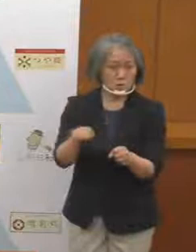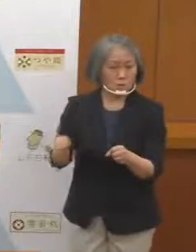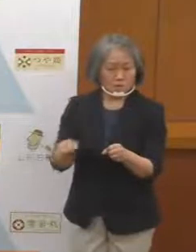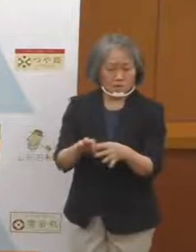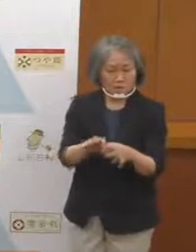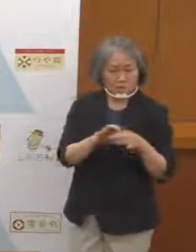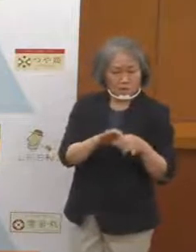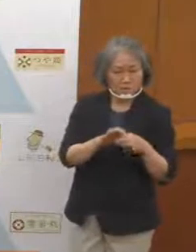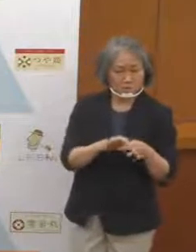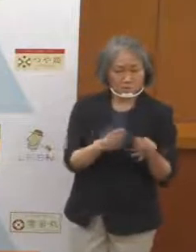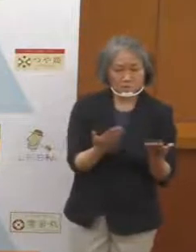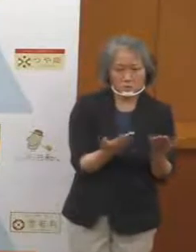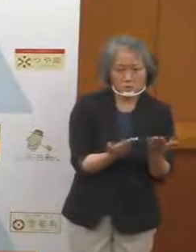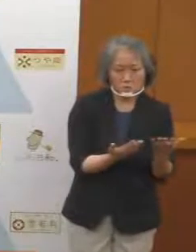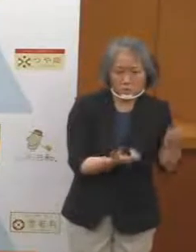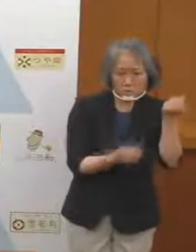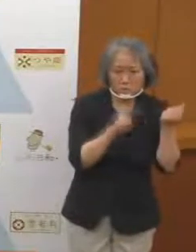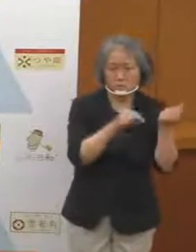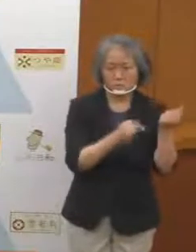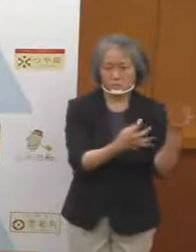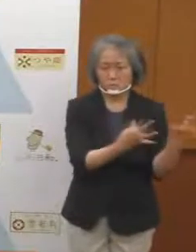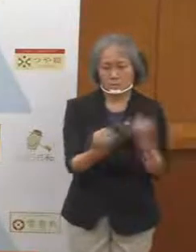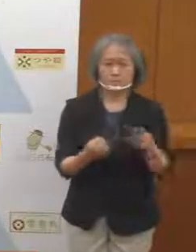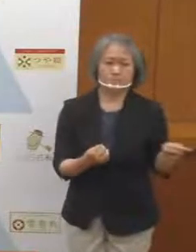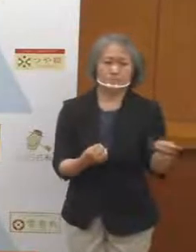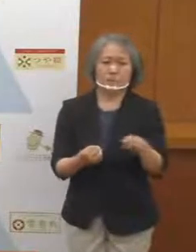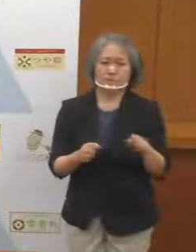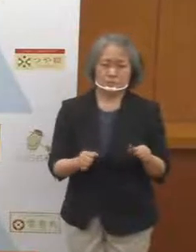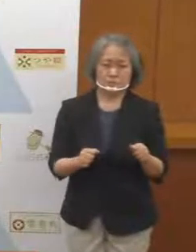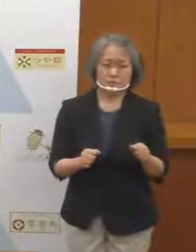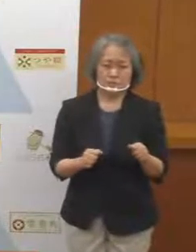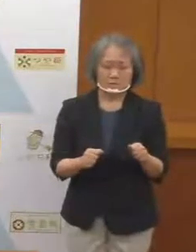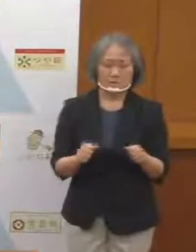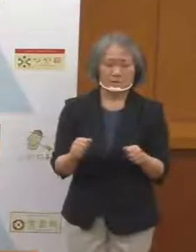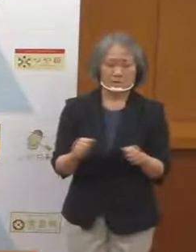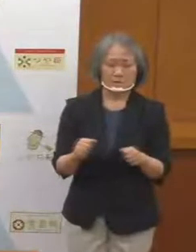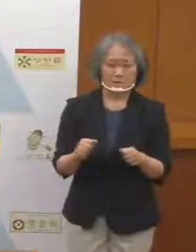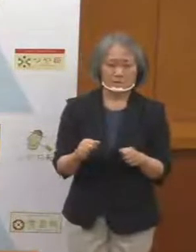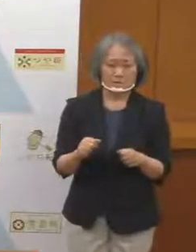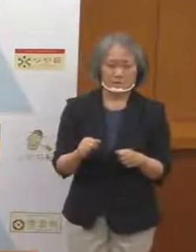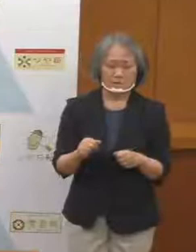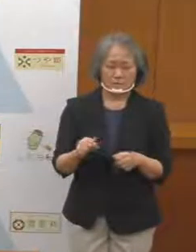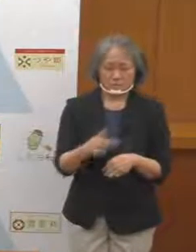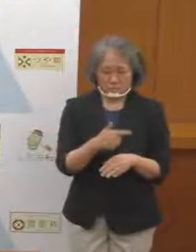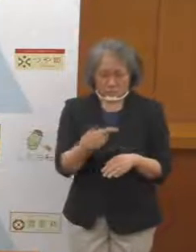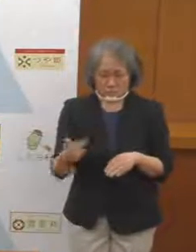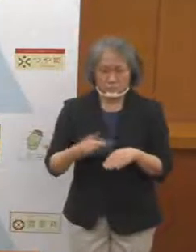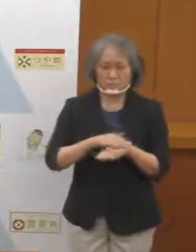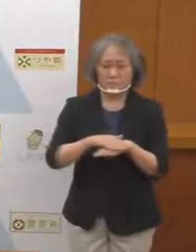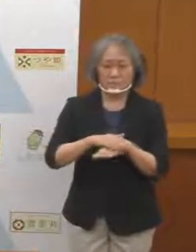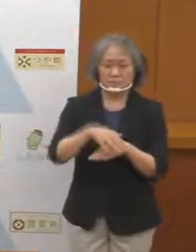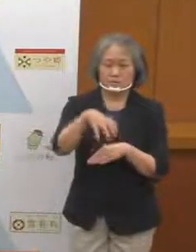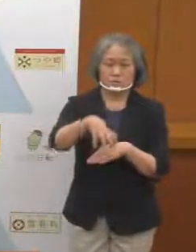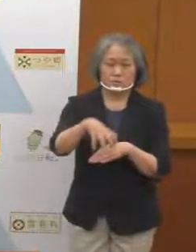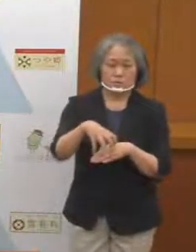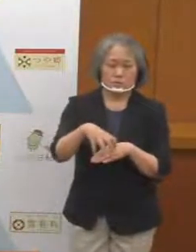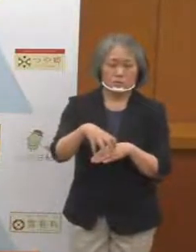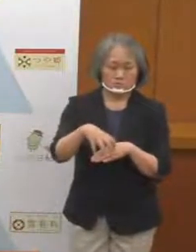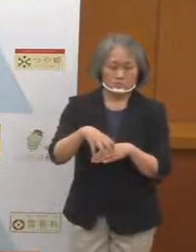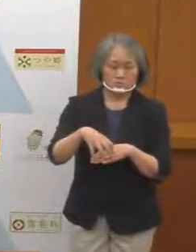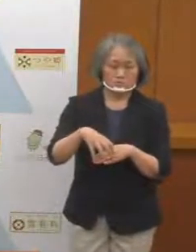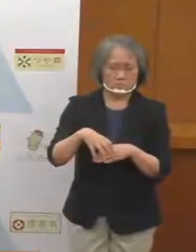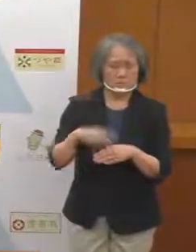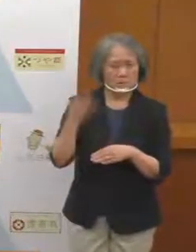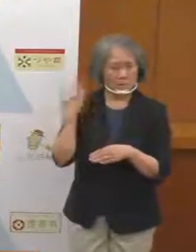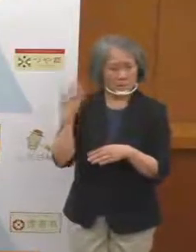続けている方々がたくさんおられますので本当に重要なところだなあというふうに私も徒然あの以前からそういう風に考え